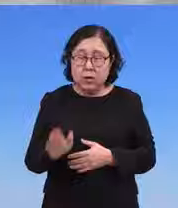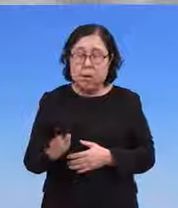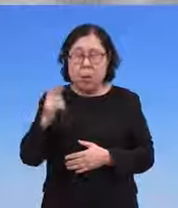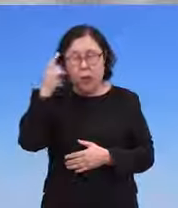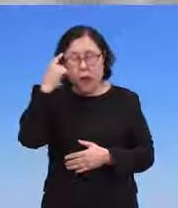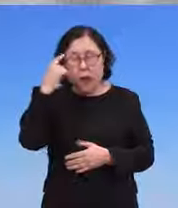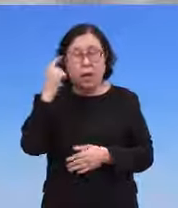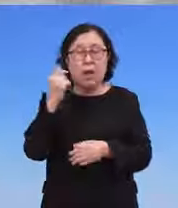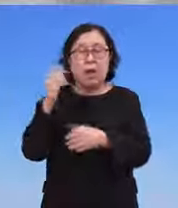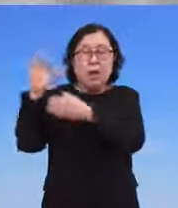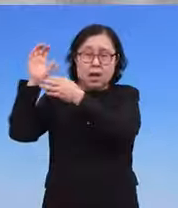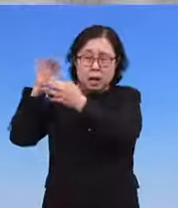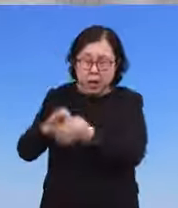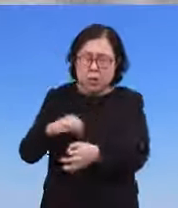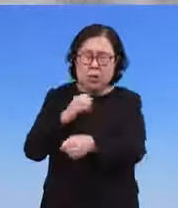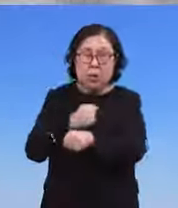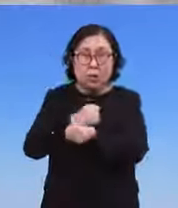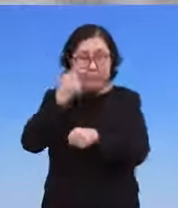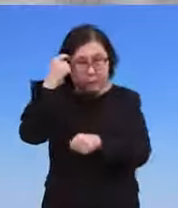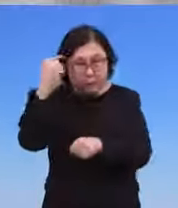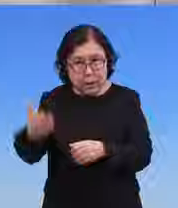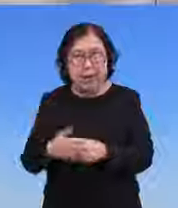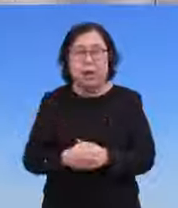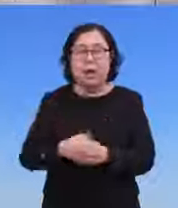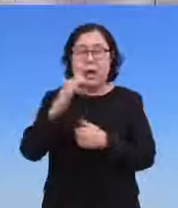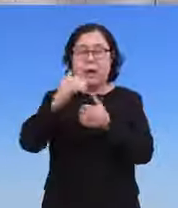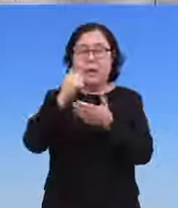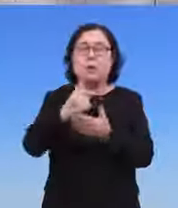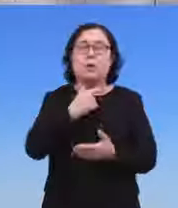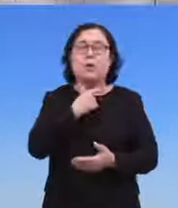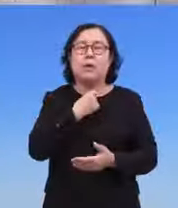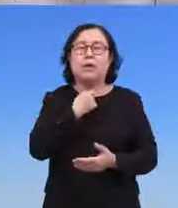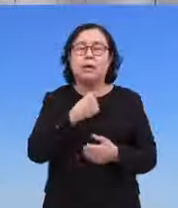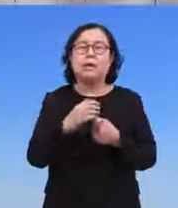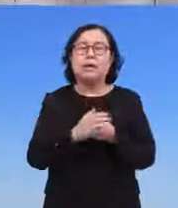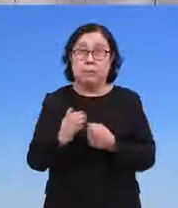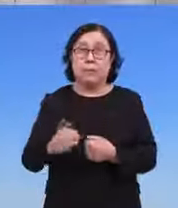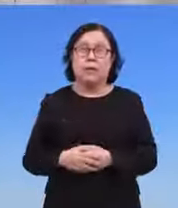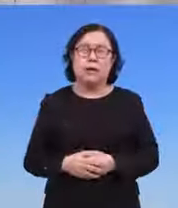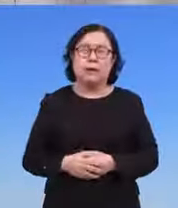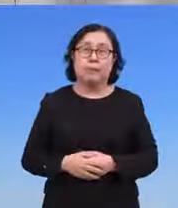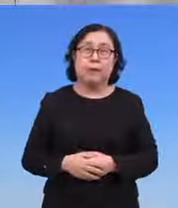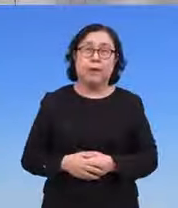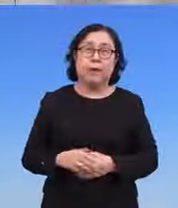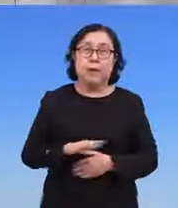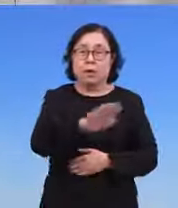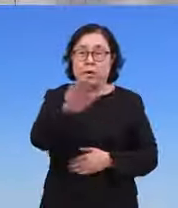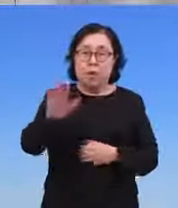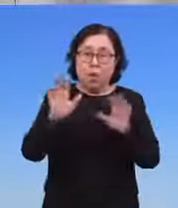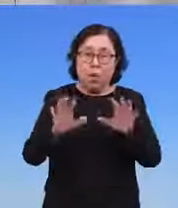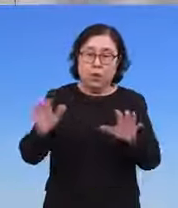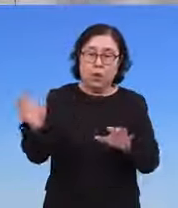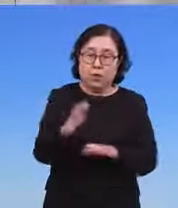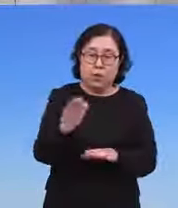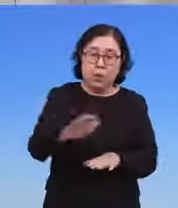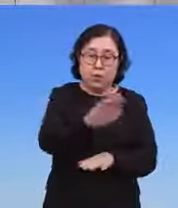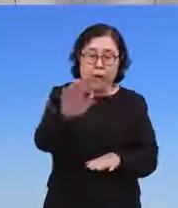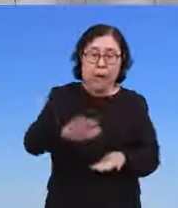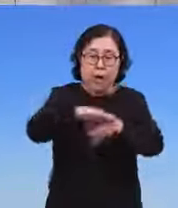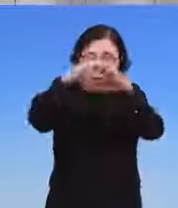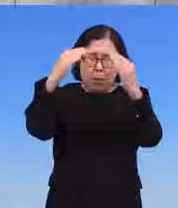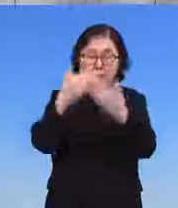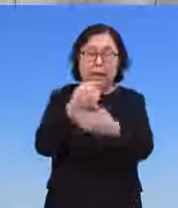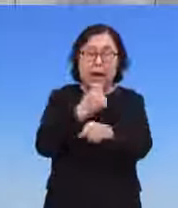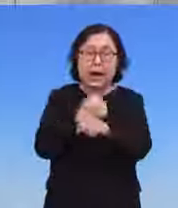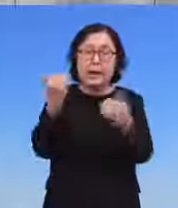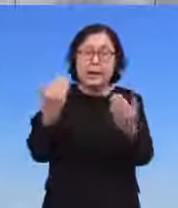하나님이 그걸 원하시기 때문입니다. 저는 이제 오늘부터 우리 모두가 해야 되는 일이 하나 있는데요.